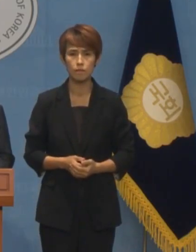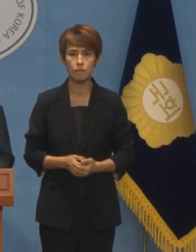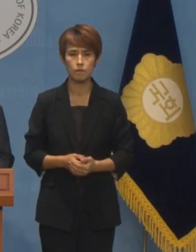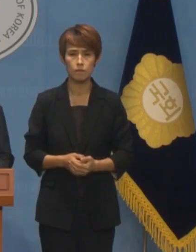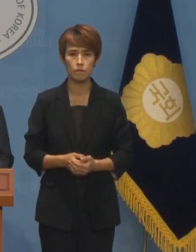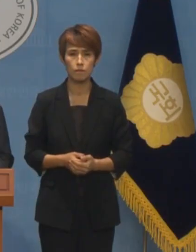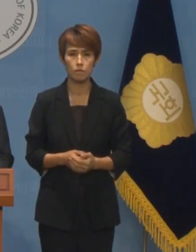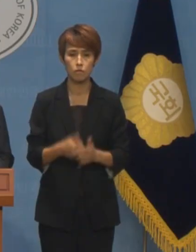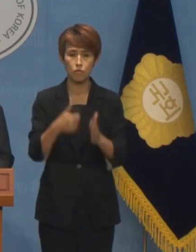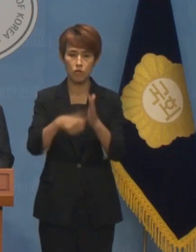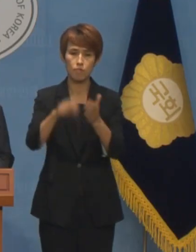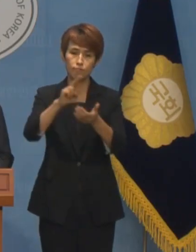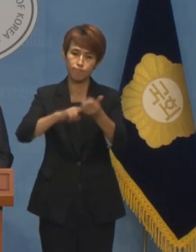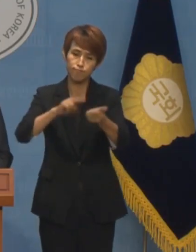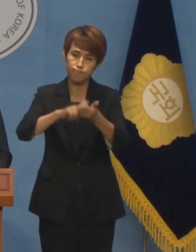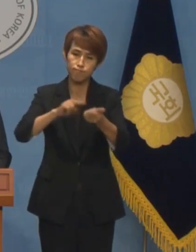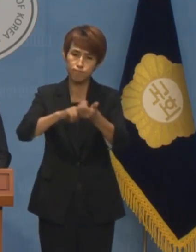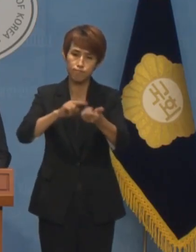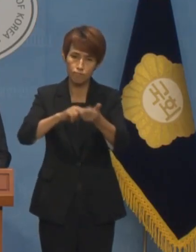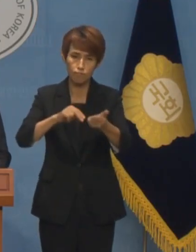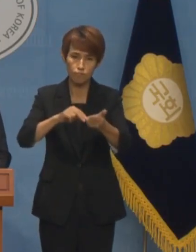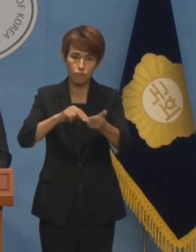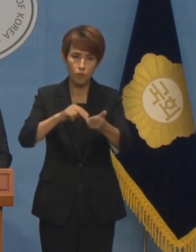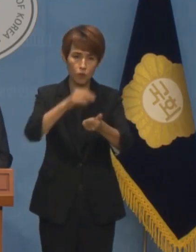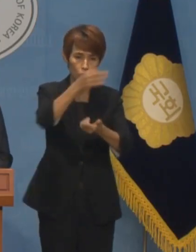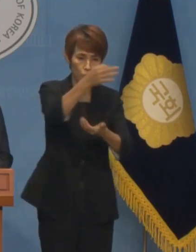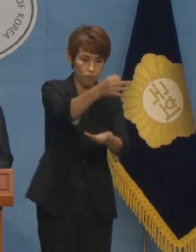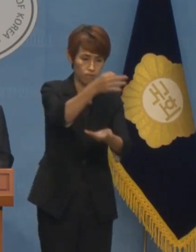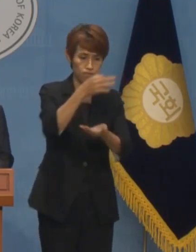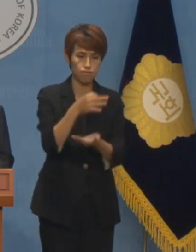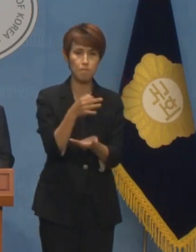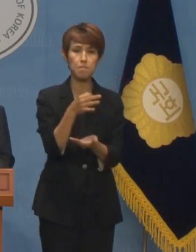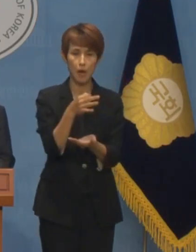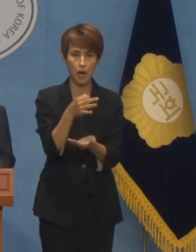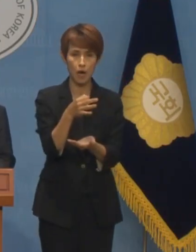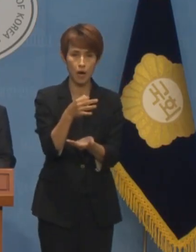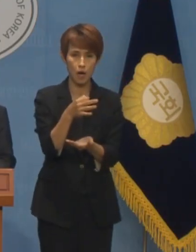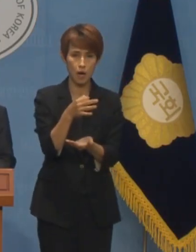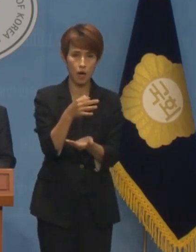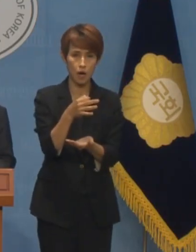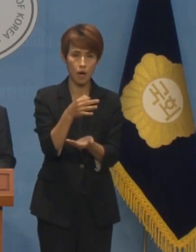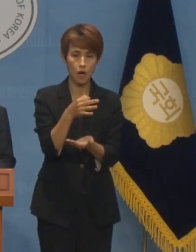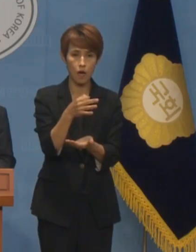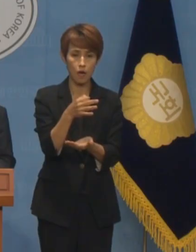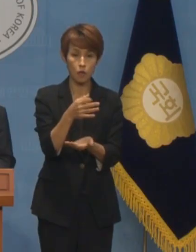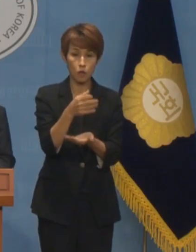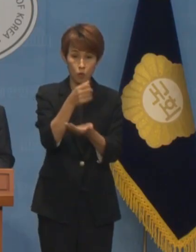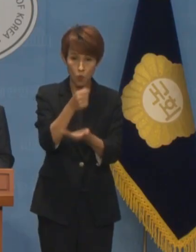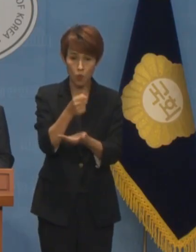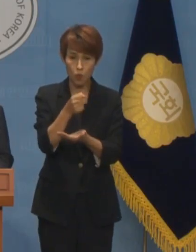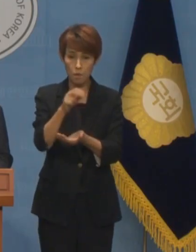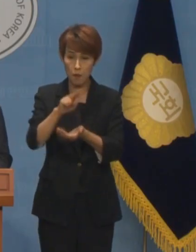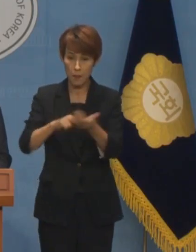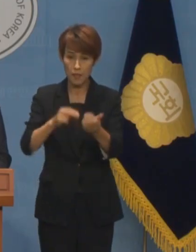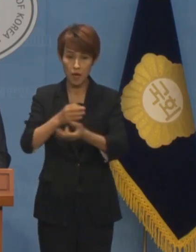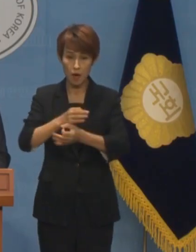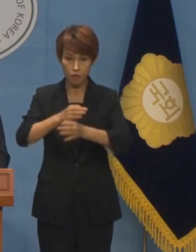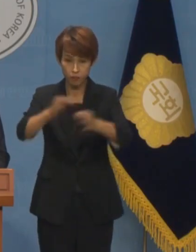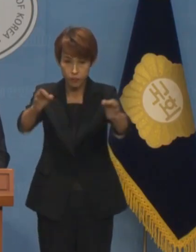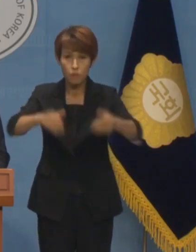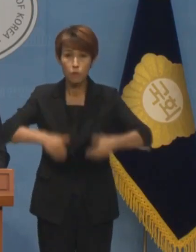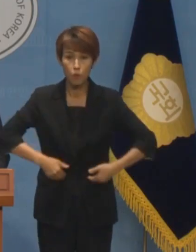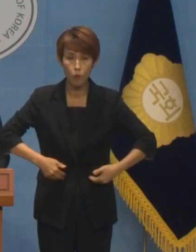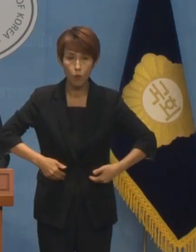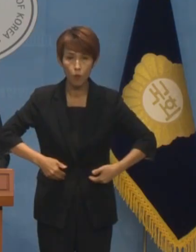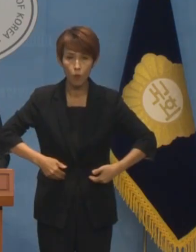판매를 하고 그 구매자들로부터 돈을 받았는데, 그 돈을 정산해줘야 되는데 그 정산을